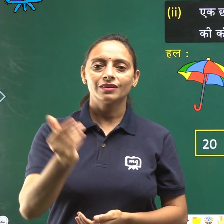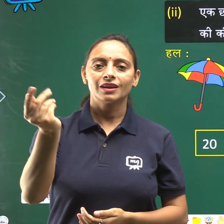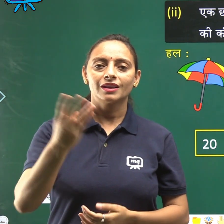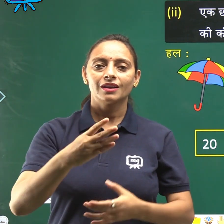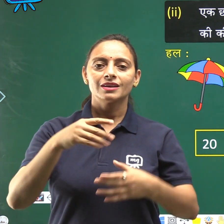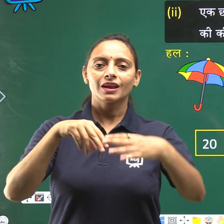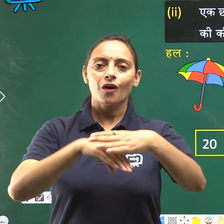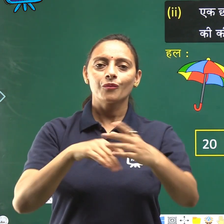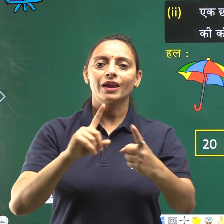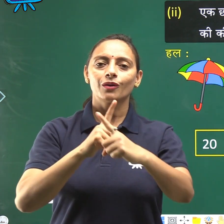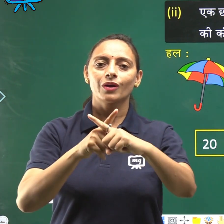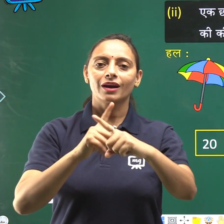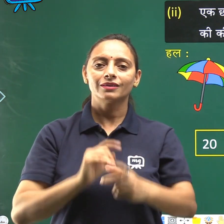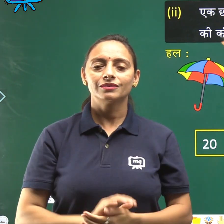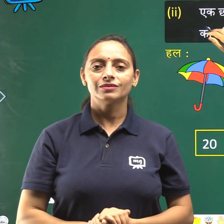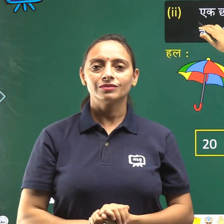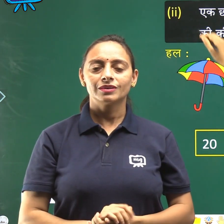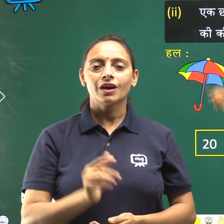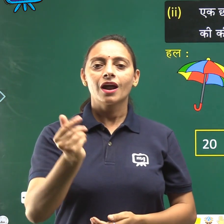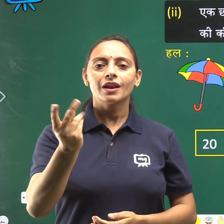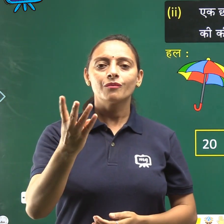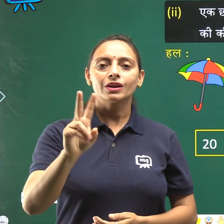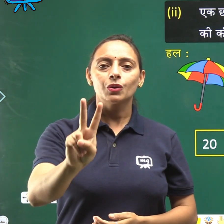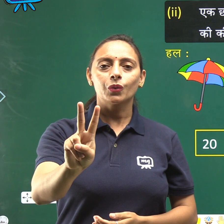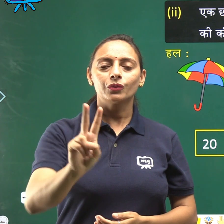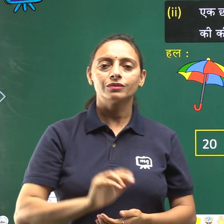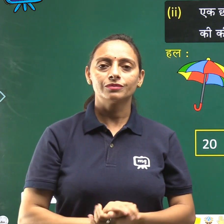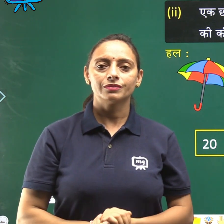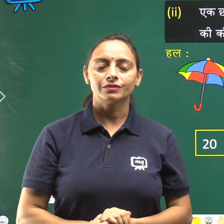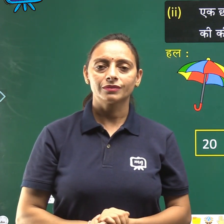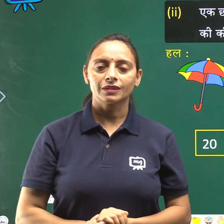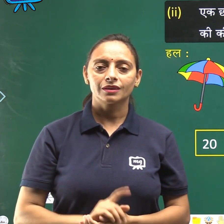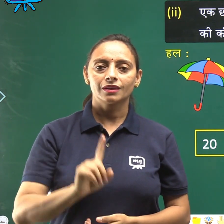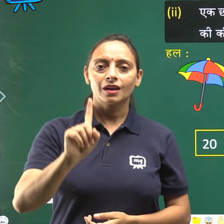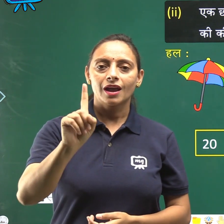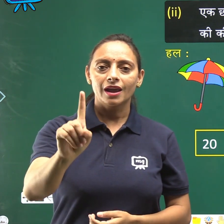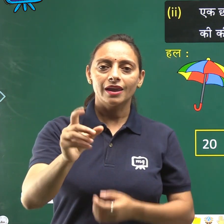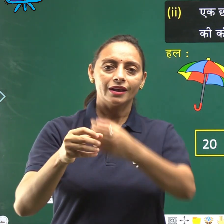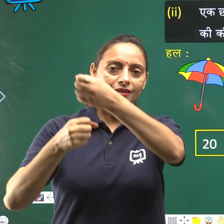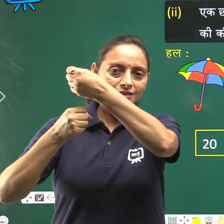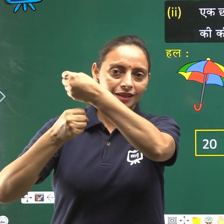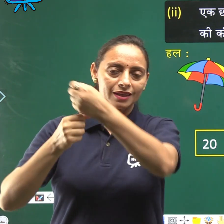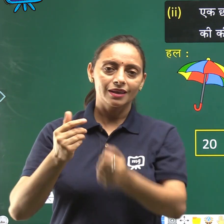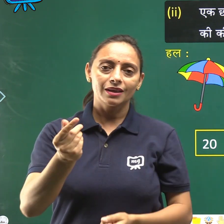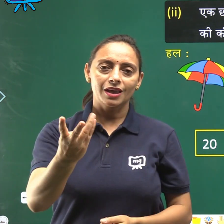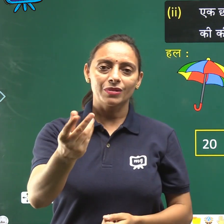संख्याओं में गुणा। नंबर 2 एक छाते की कीमत